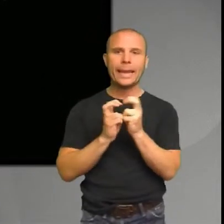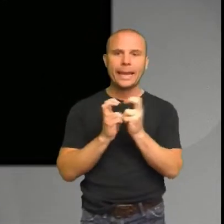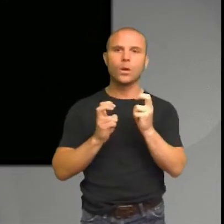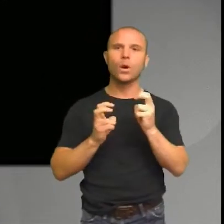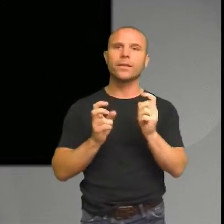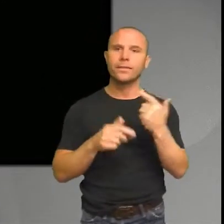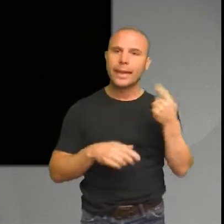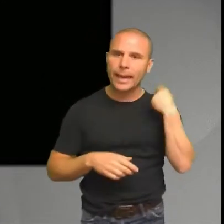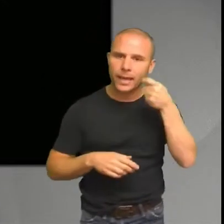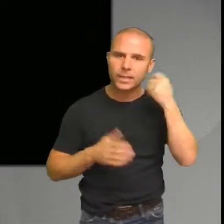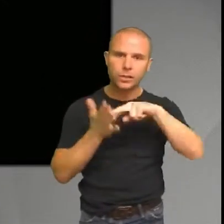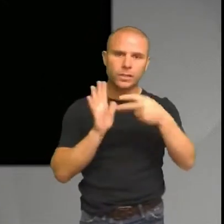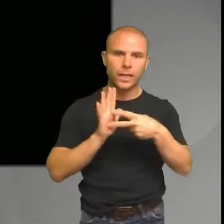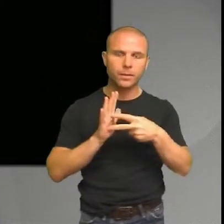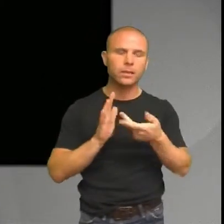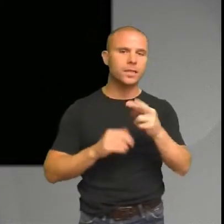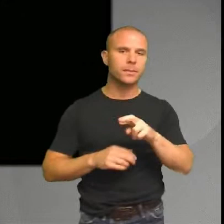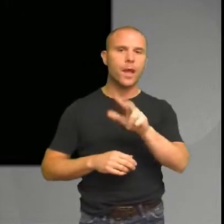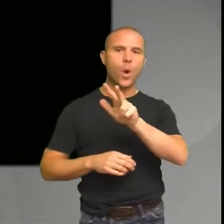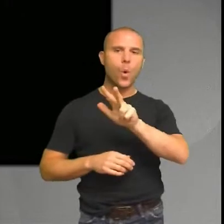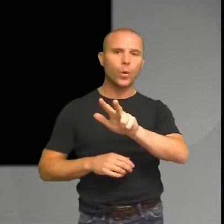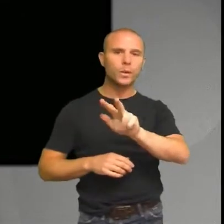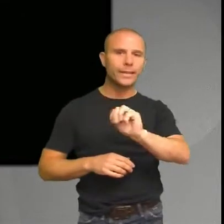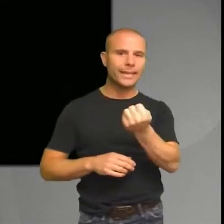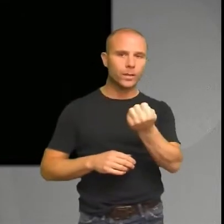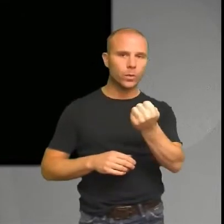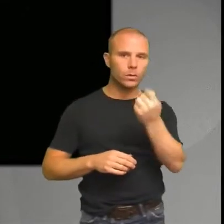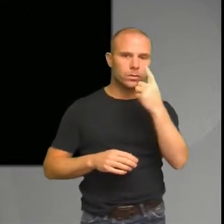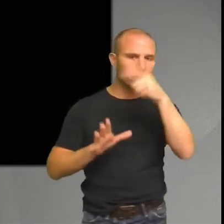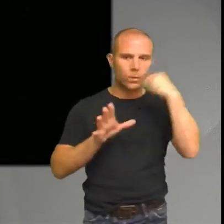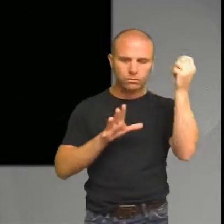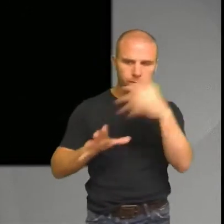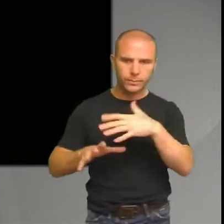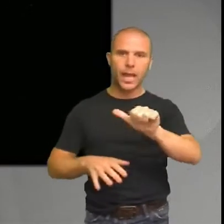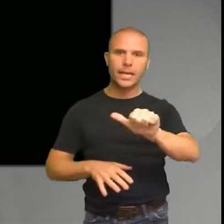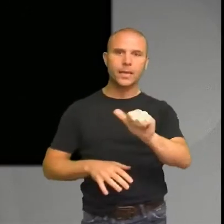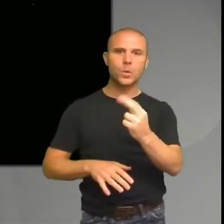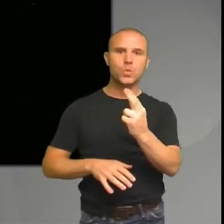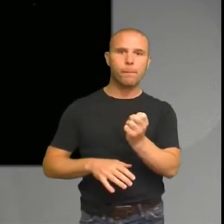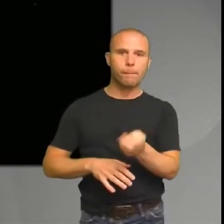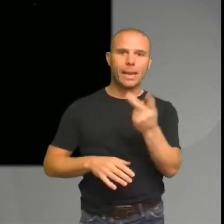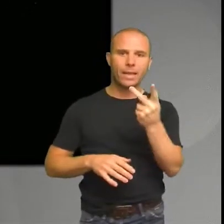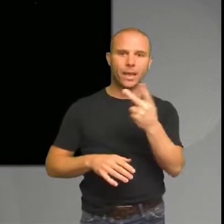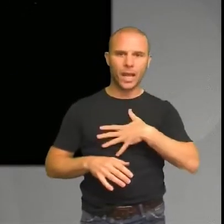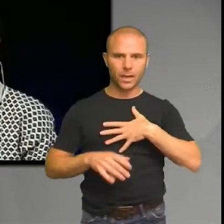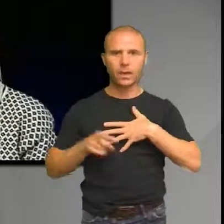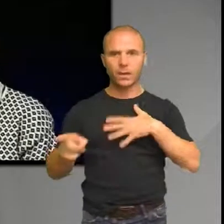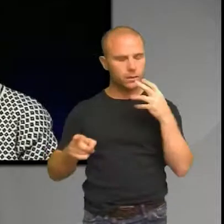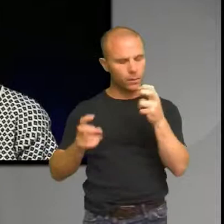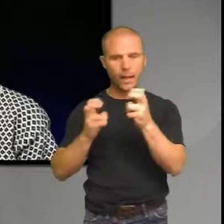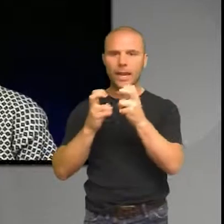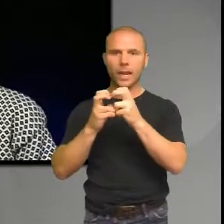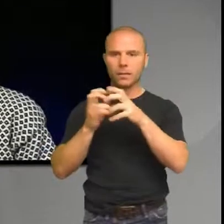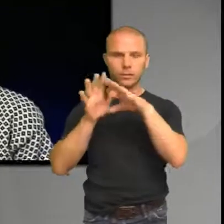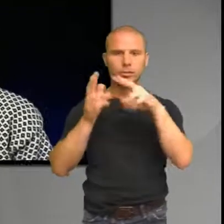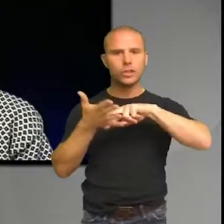Exempelvis år 1989 då en solstorm slog ut Quebecs elnät. Detta till en del av att Hydro-Quebec inte tagit någon större